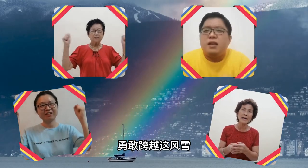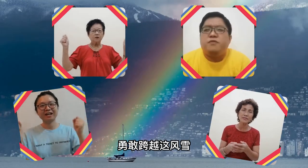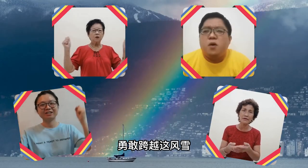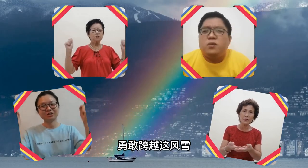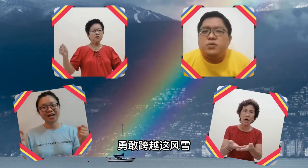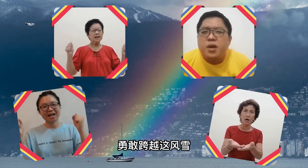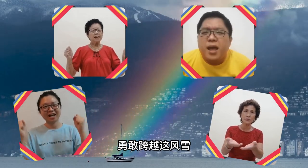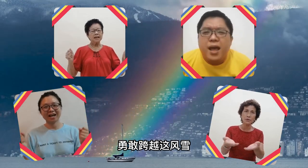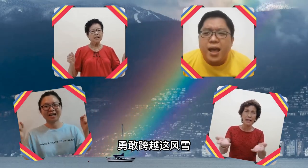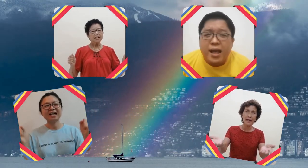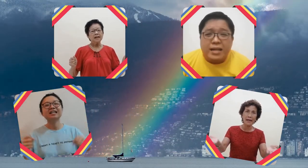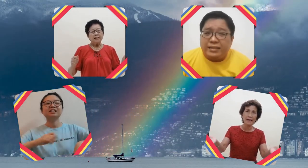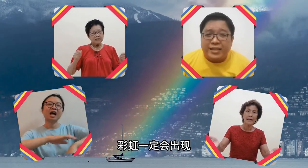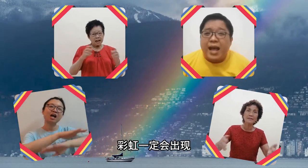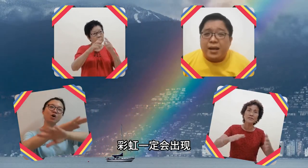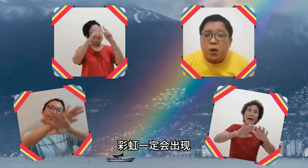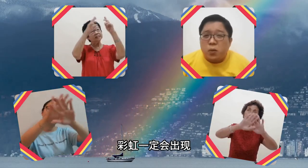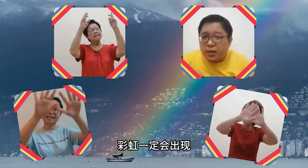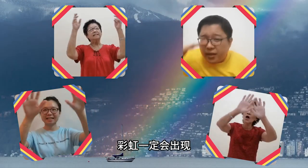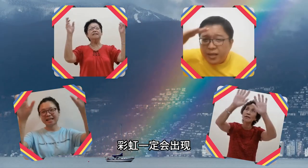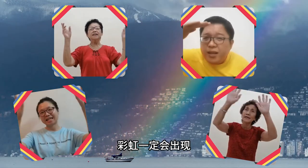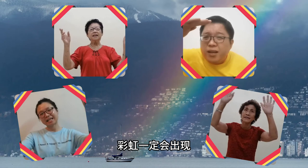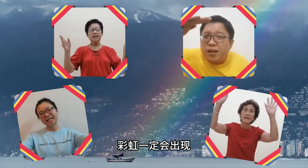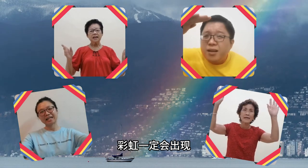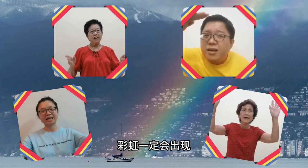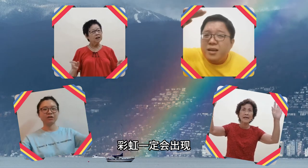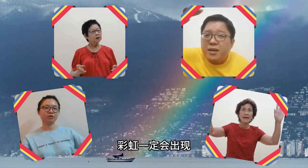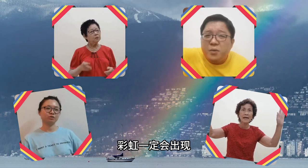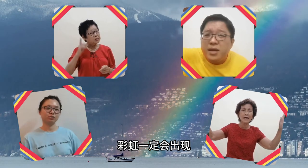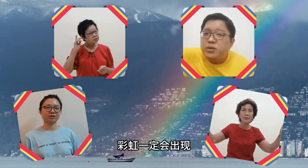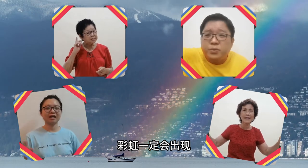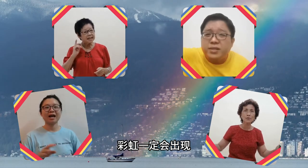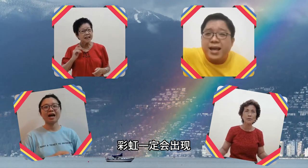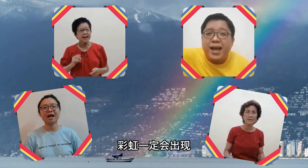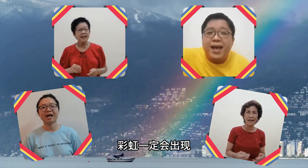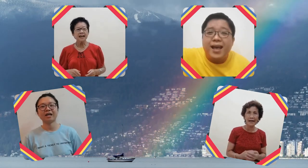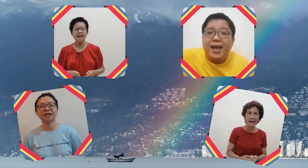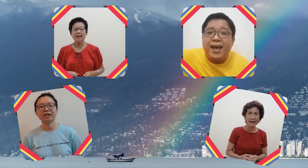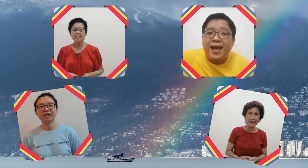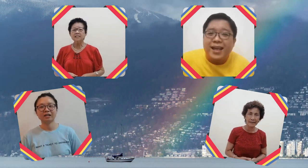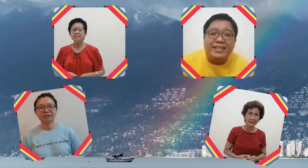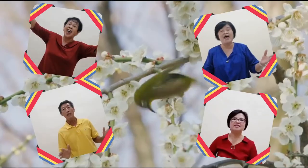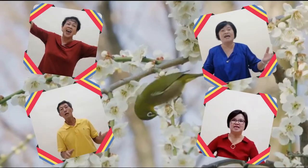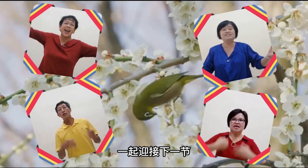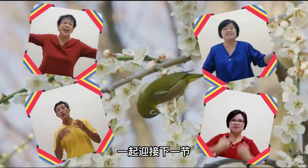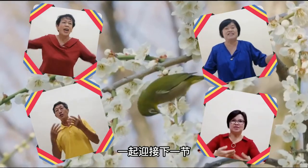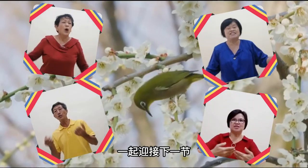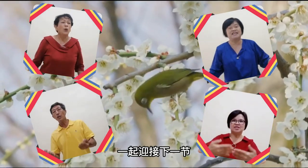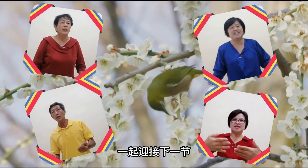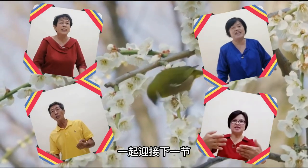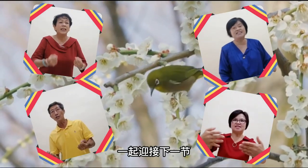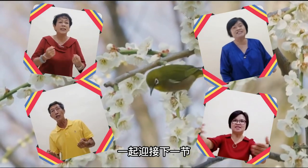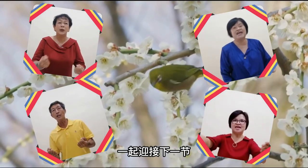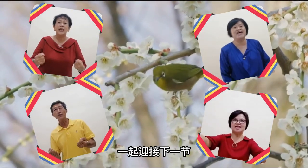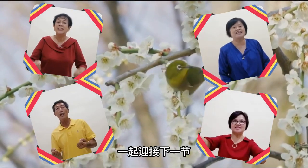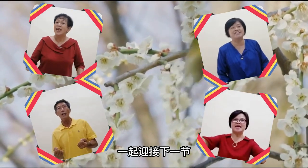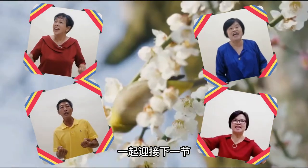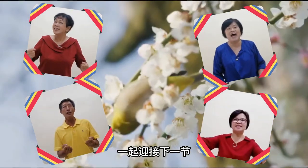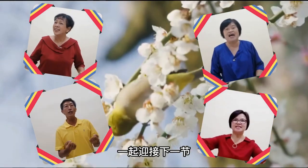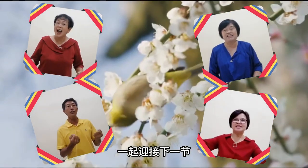这风雪，彩虹一定会出现，一起迎接下一